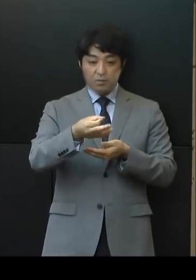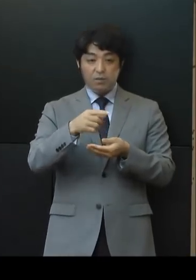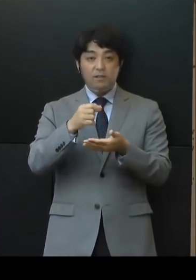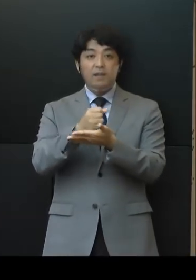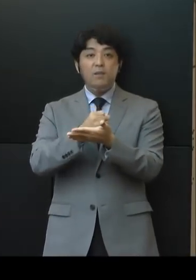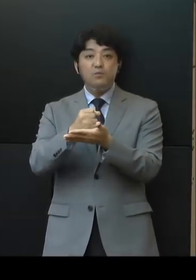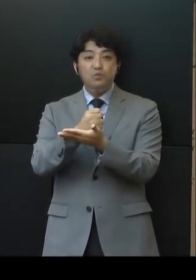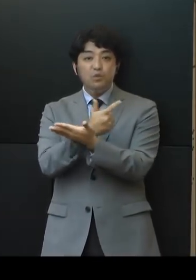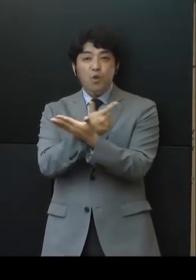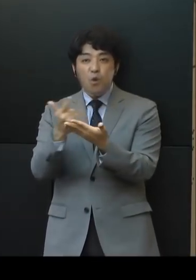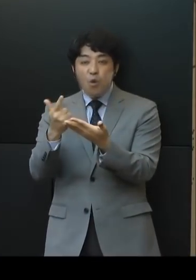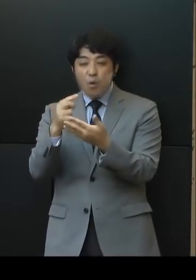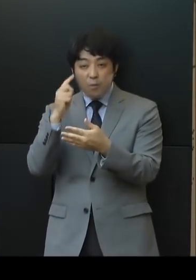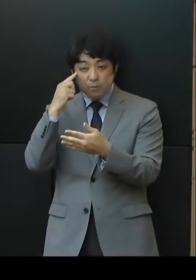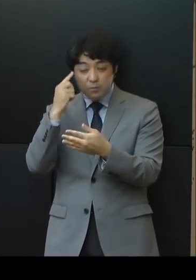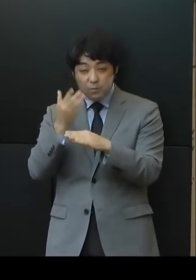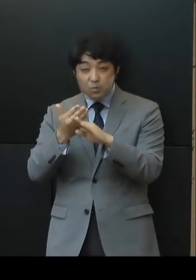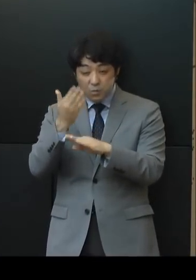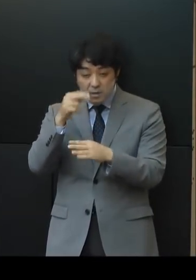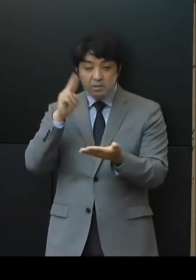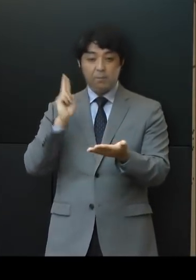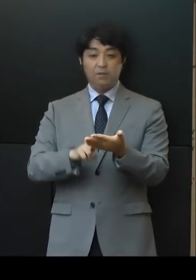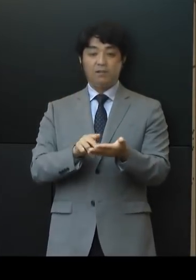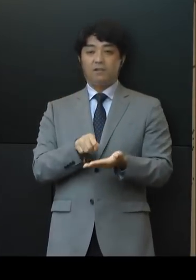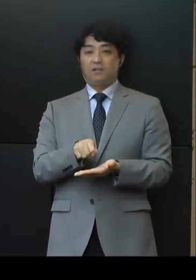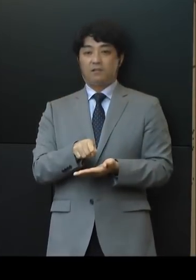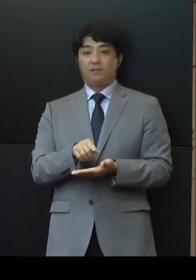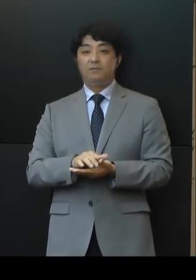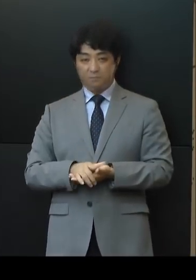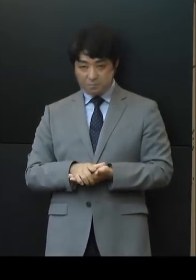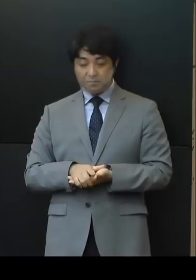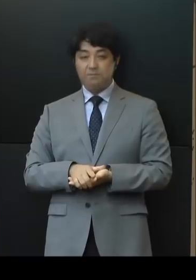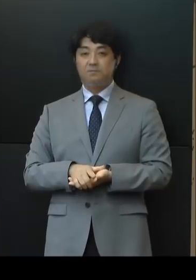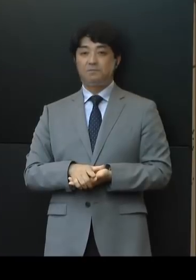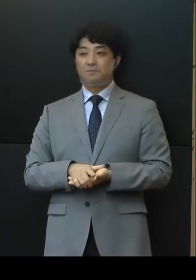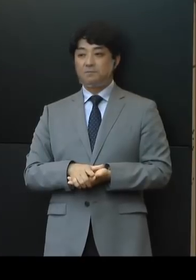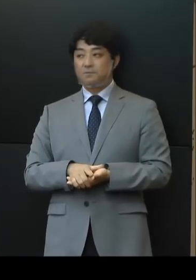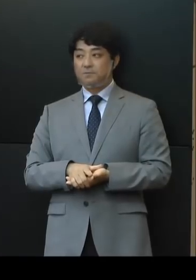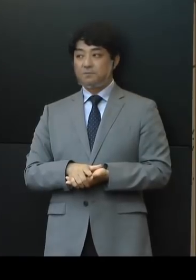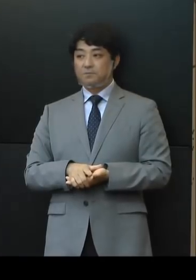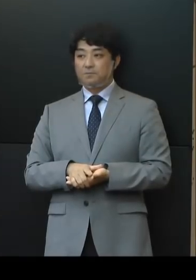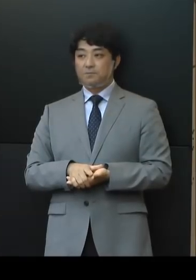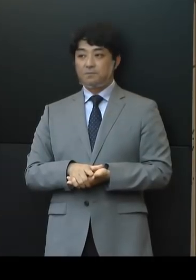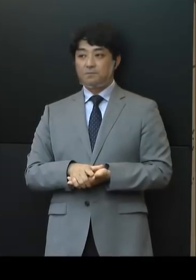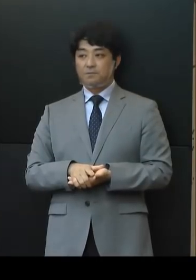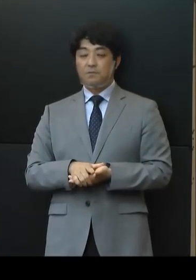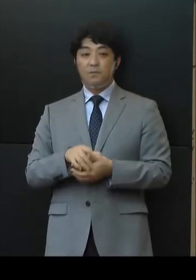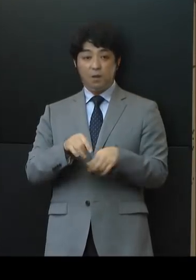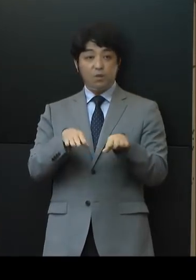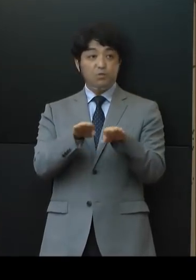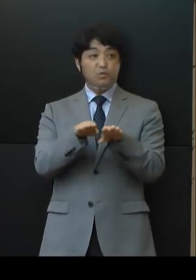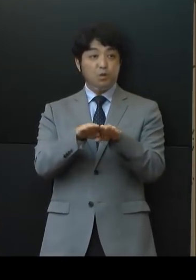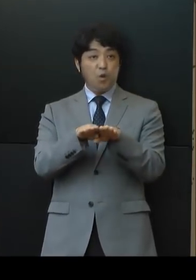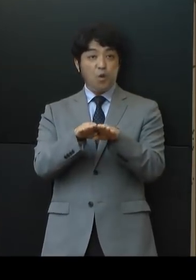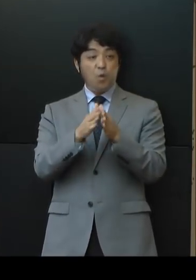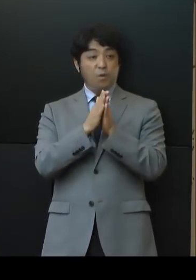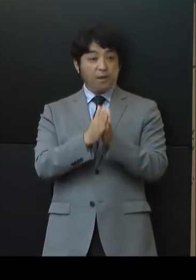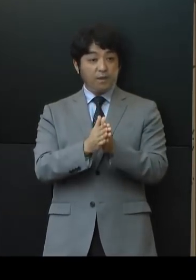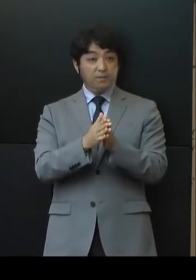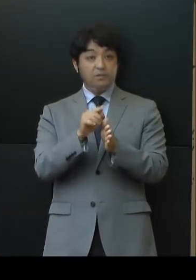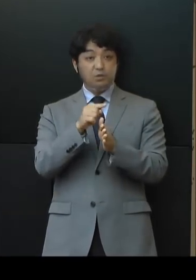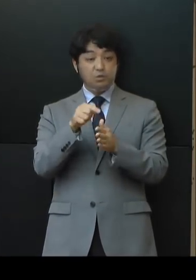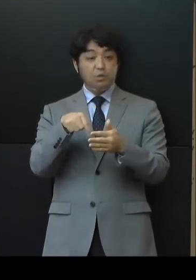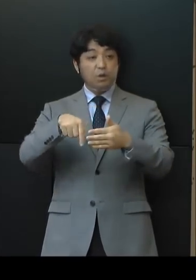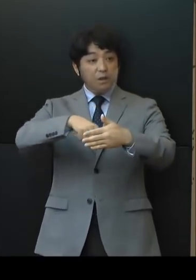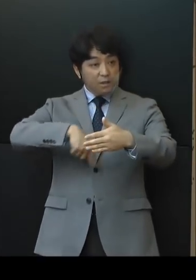計算をさせていただきました。それからまあやはりその休業要請などについても